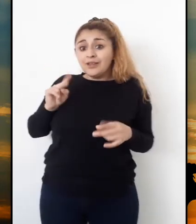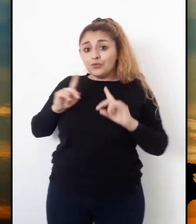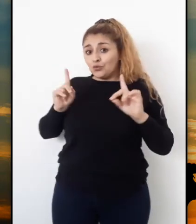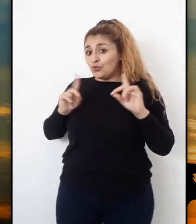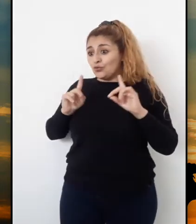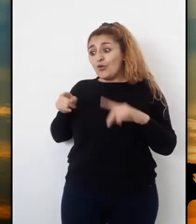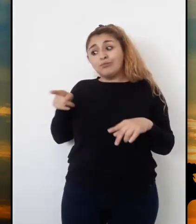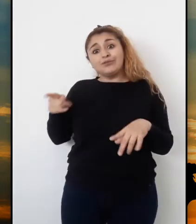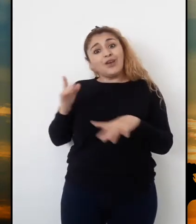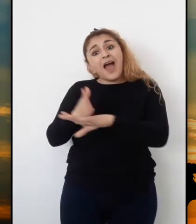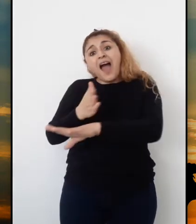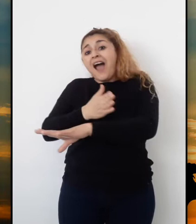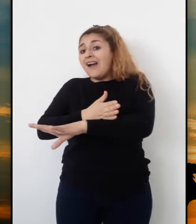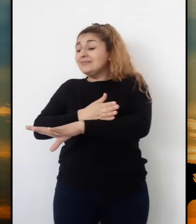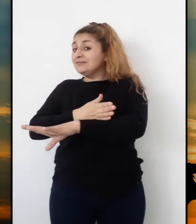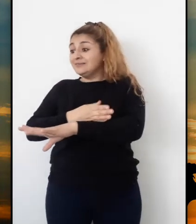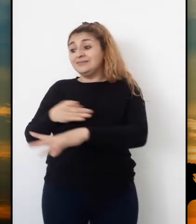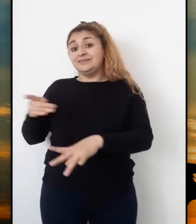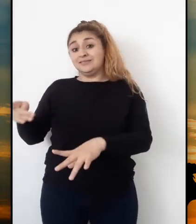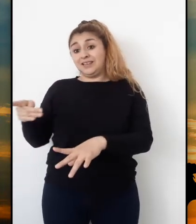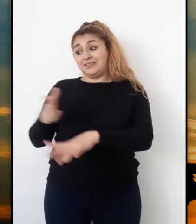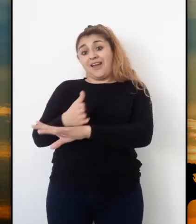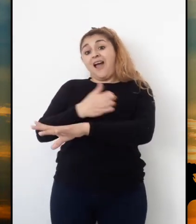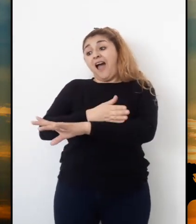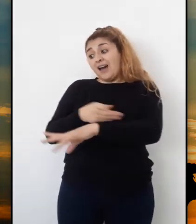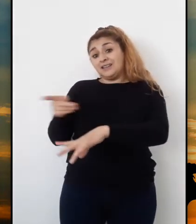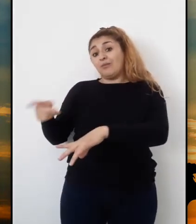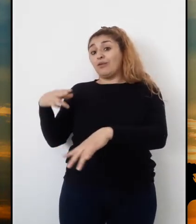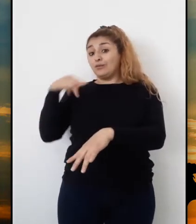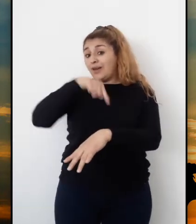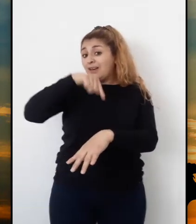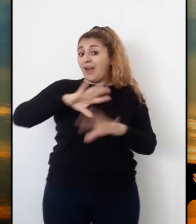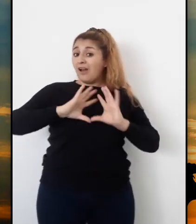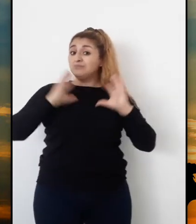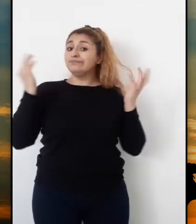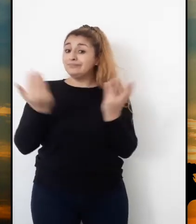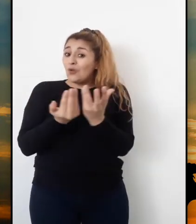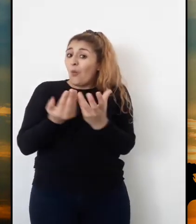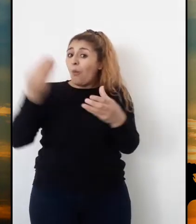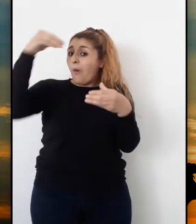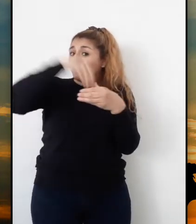l'emportèrent auprès d'Abraham. Y los ángeles lo llevaron con Abraham, al seno de Abraham.